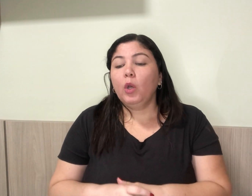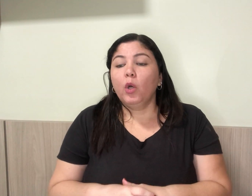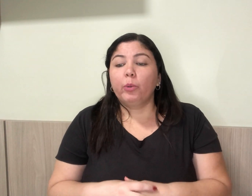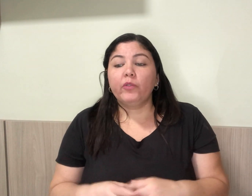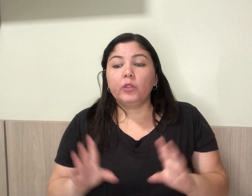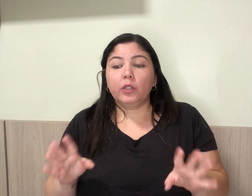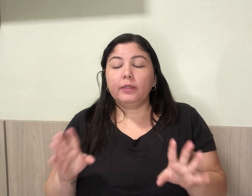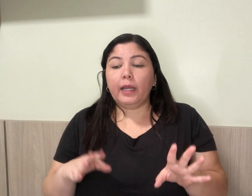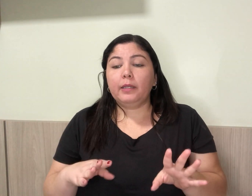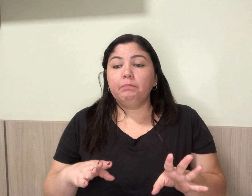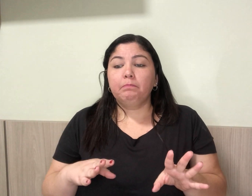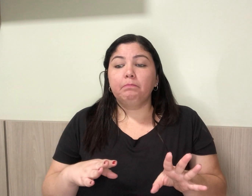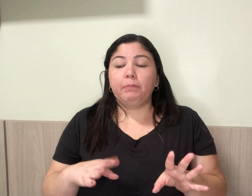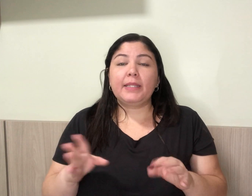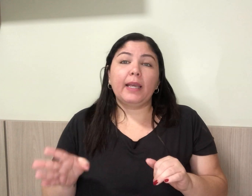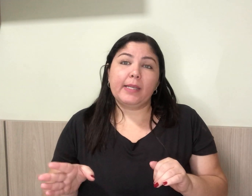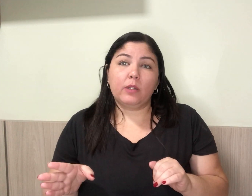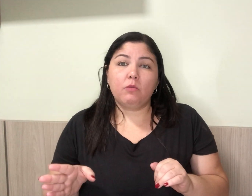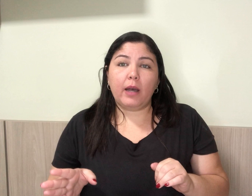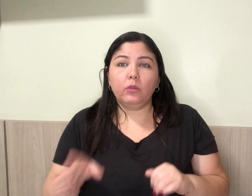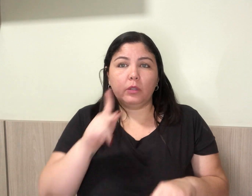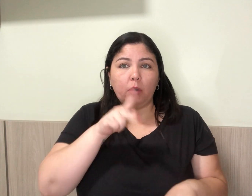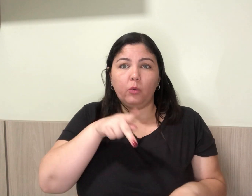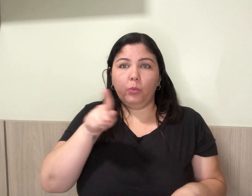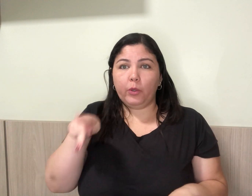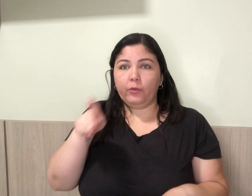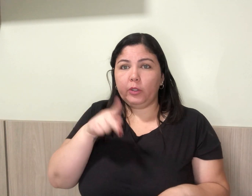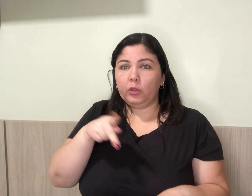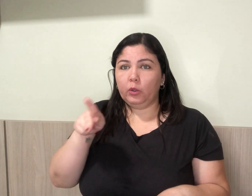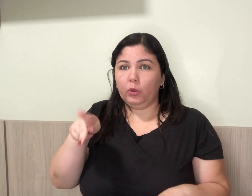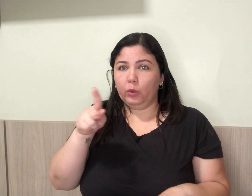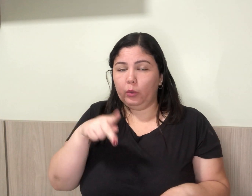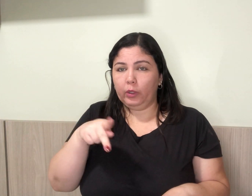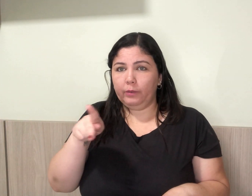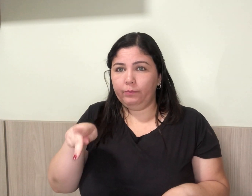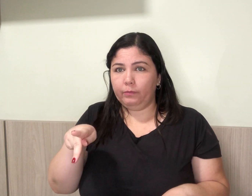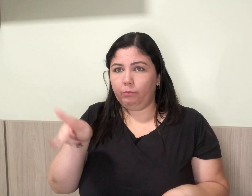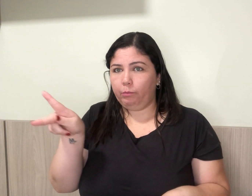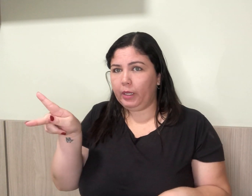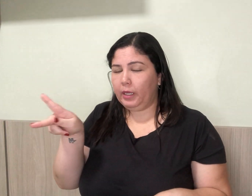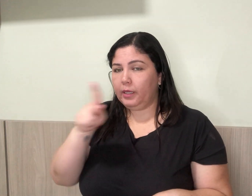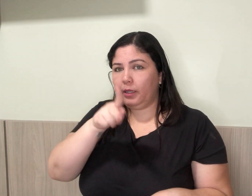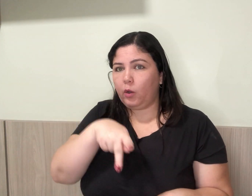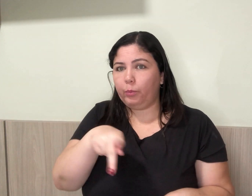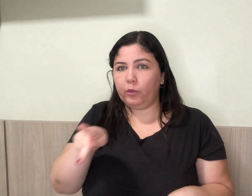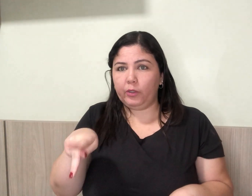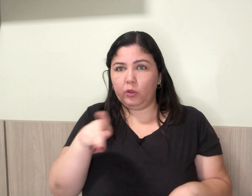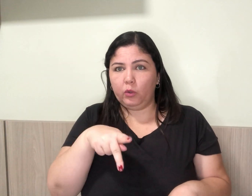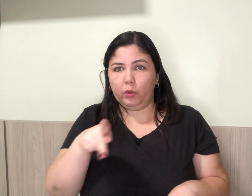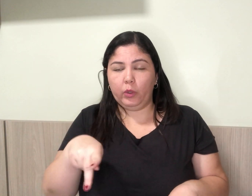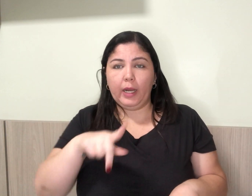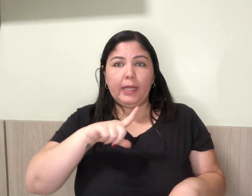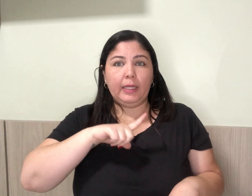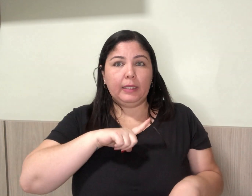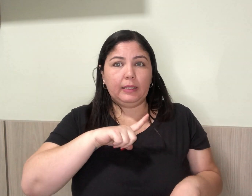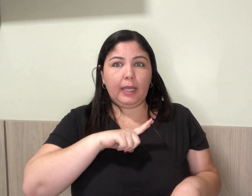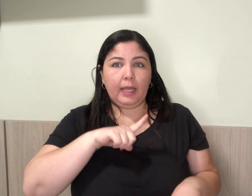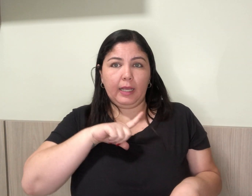O professor tem paciência com o aluno. Então, o professor, P aqui, ó, professor